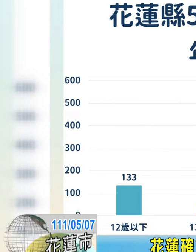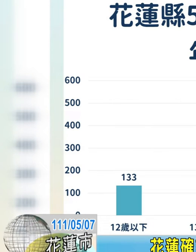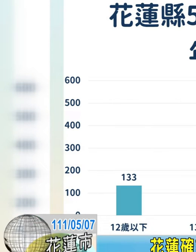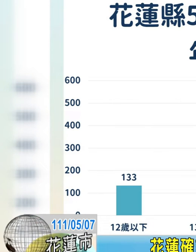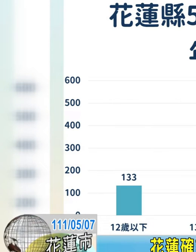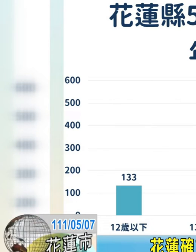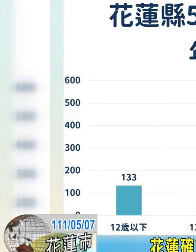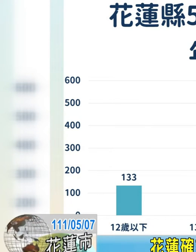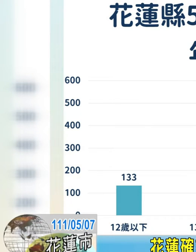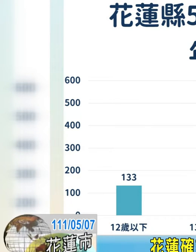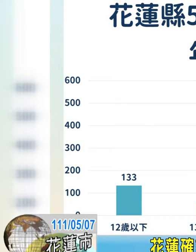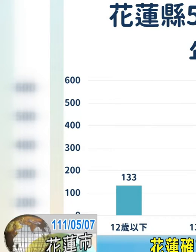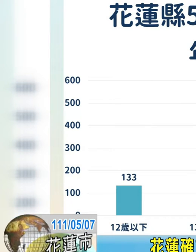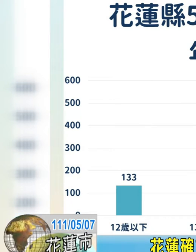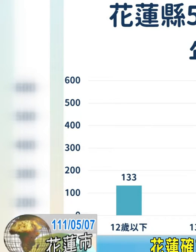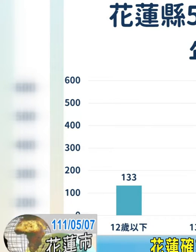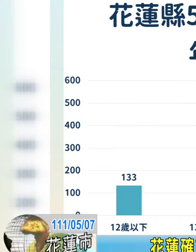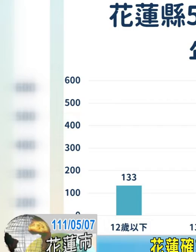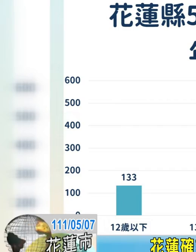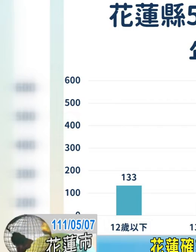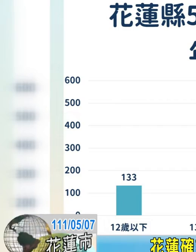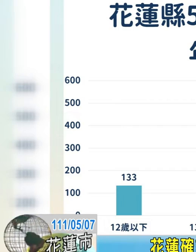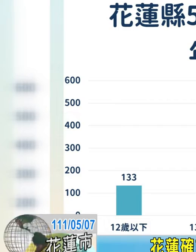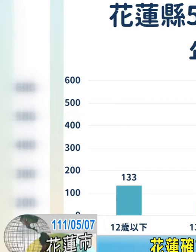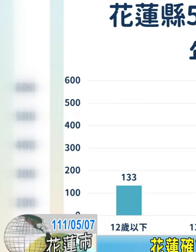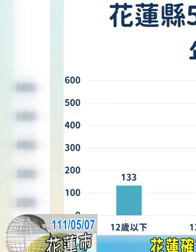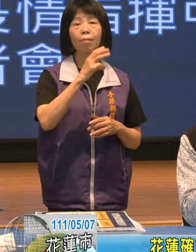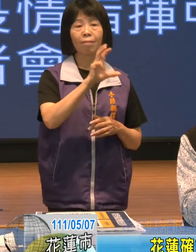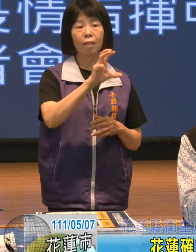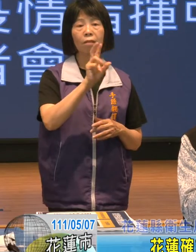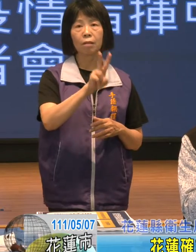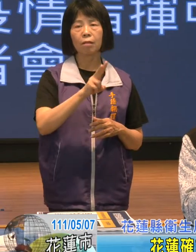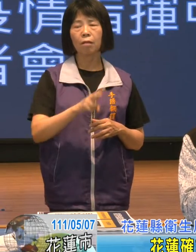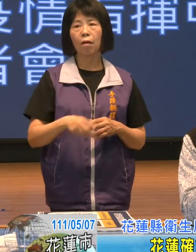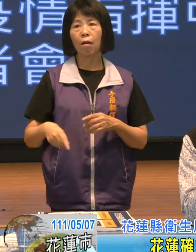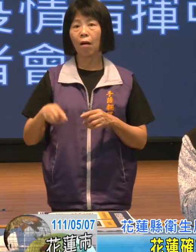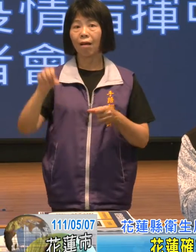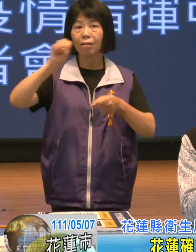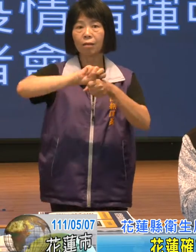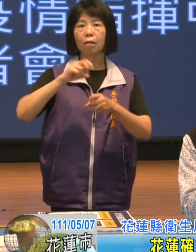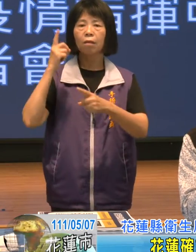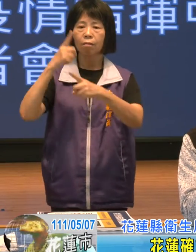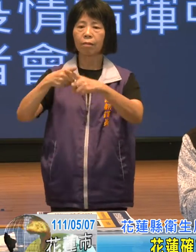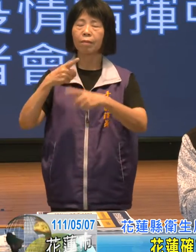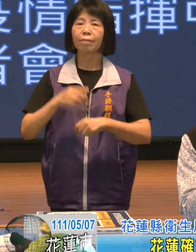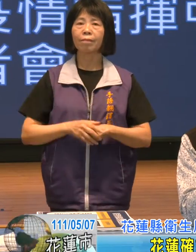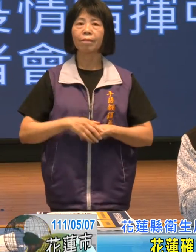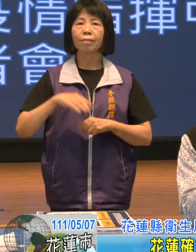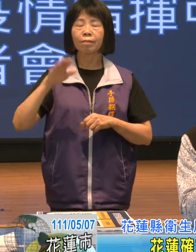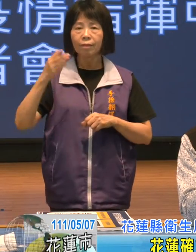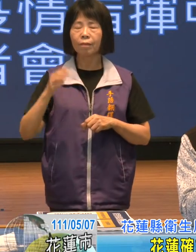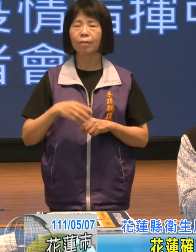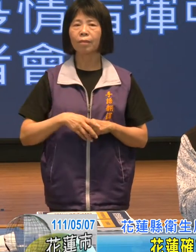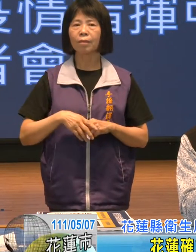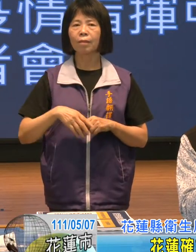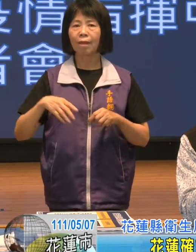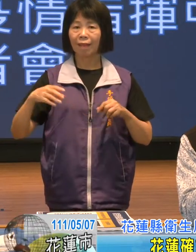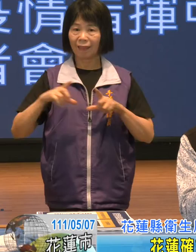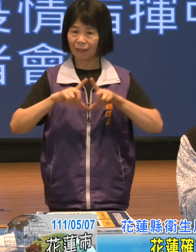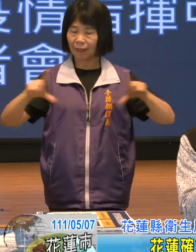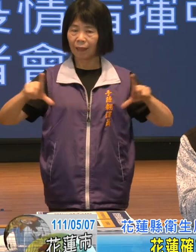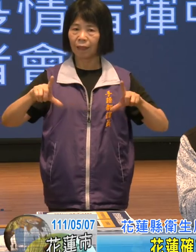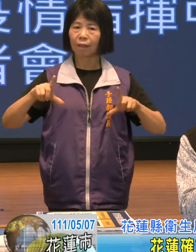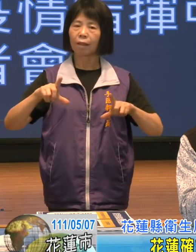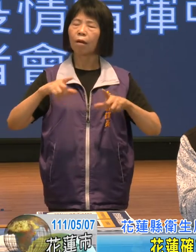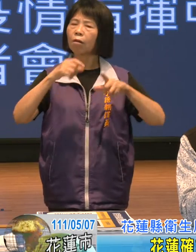天803人跟昨天的382人有倍数的成长，但是我们去看我们一些大型的